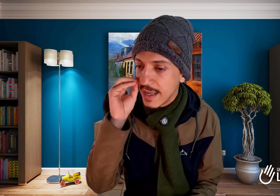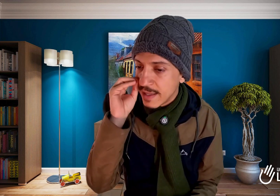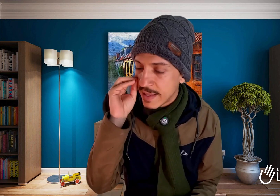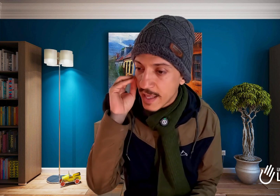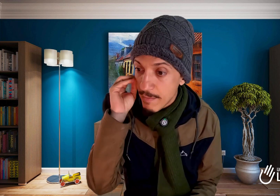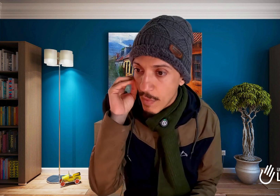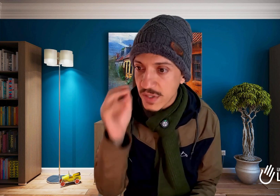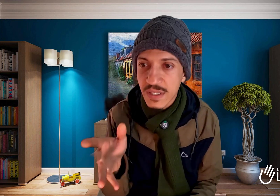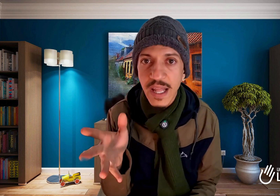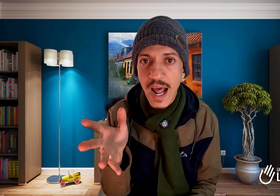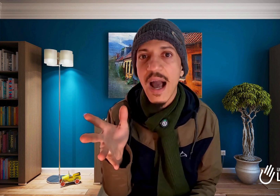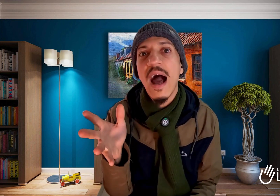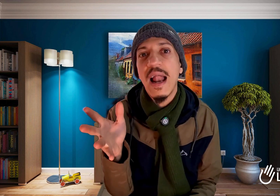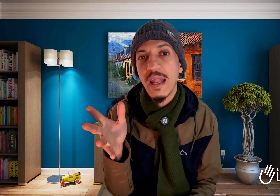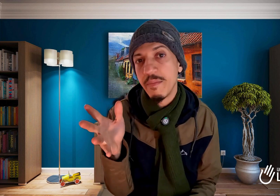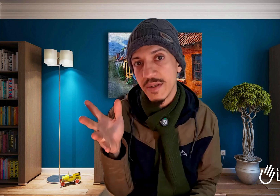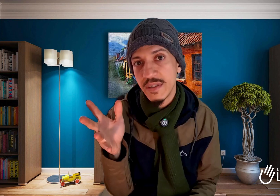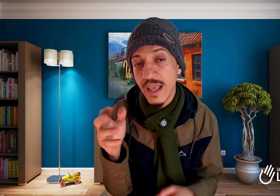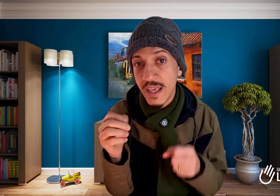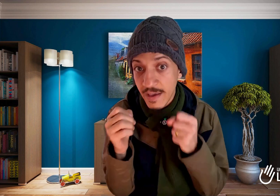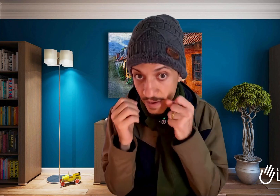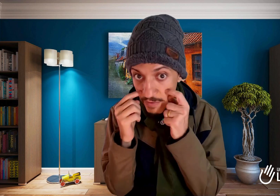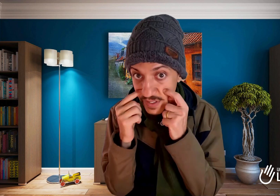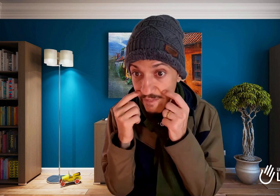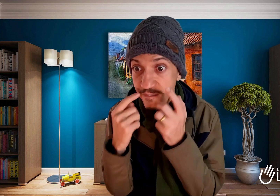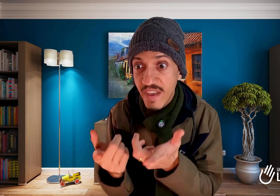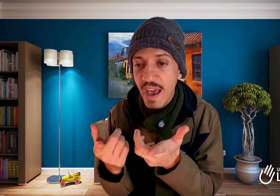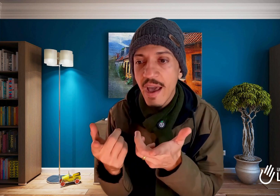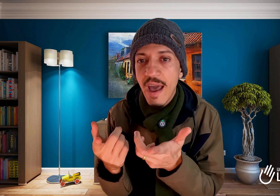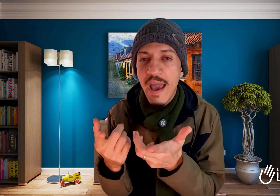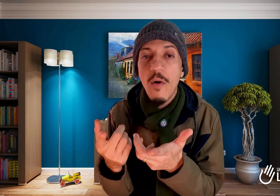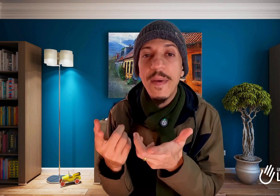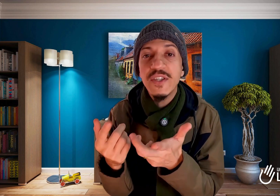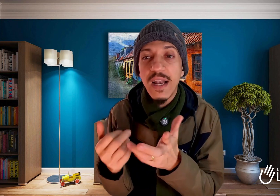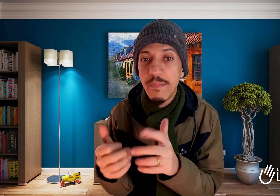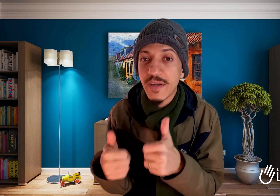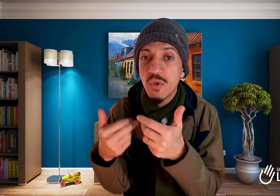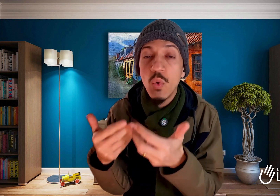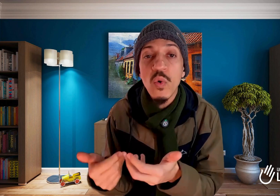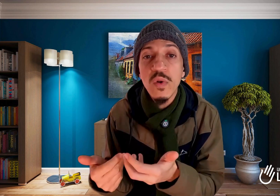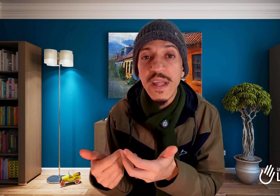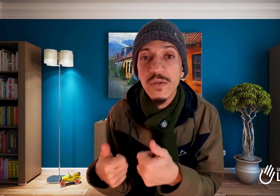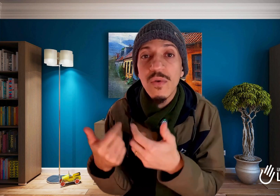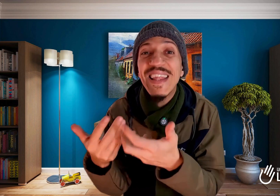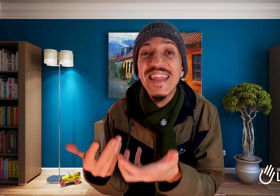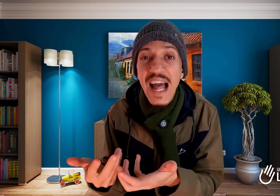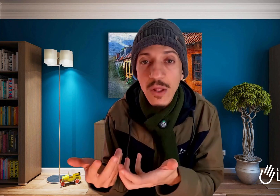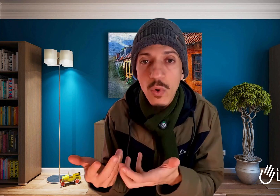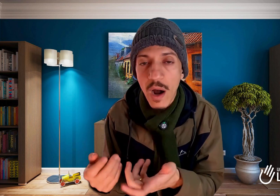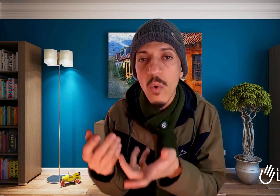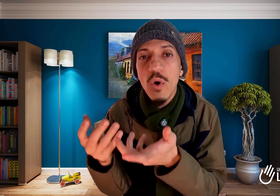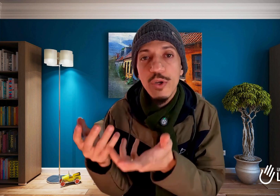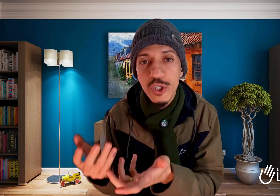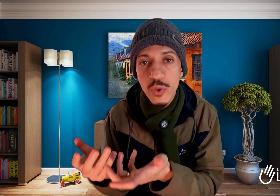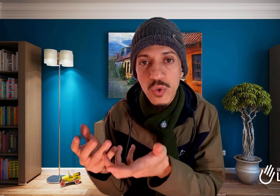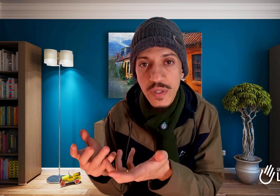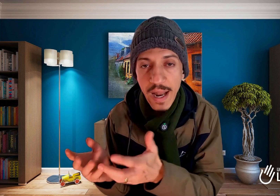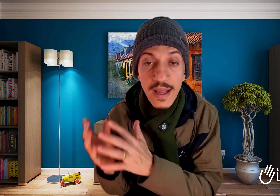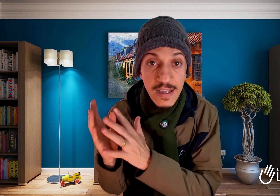que mostrar a Libras, tem que você ver realmente a Libras num contexto natural de uso dela, sempre